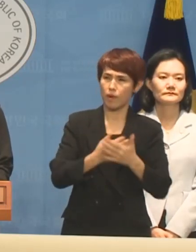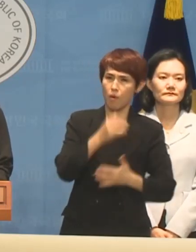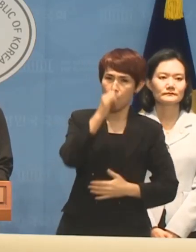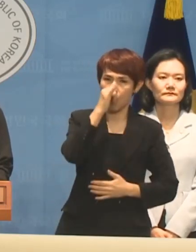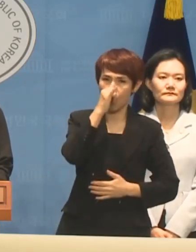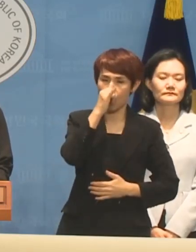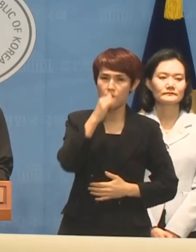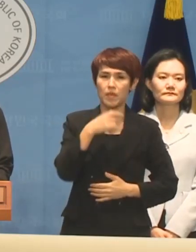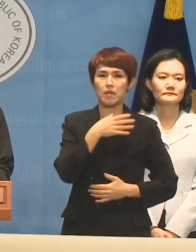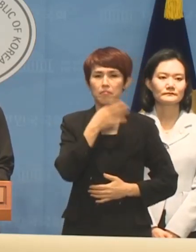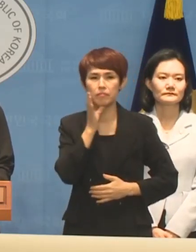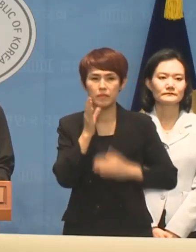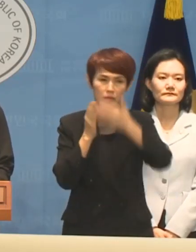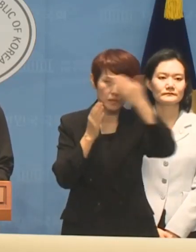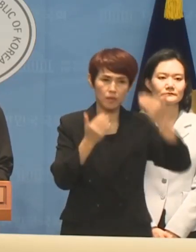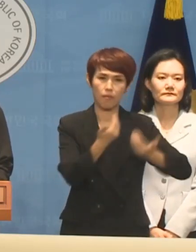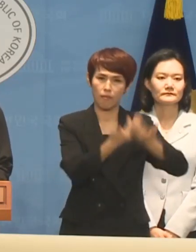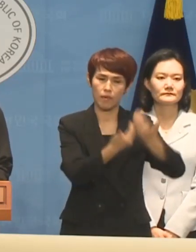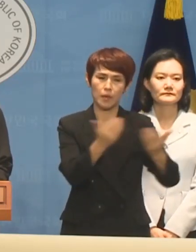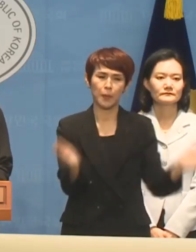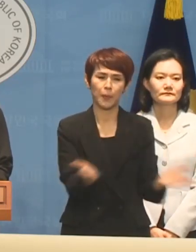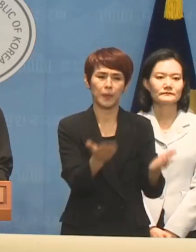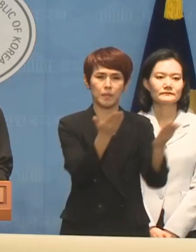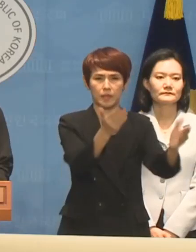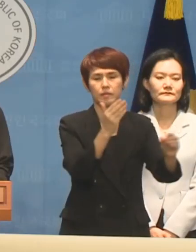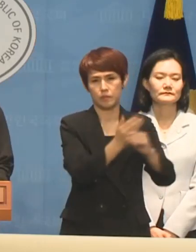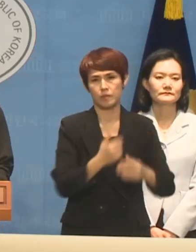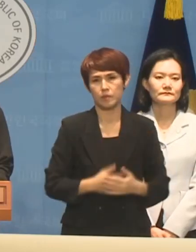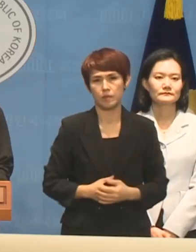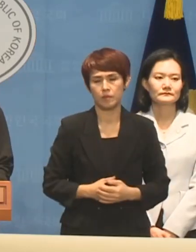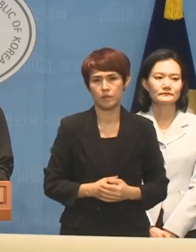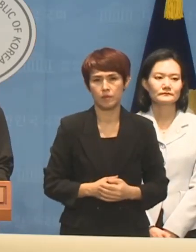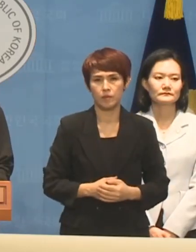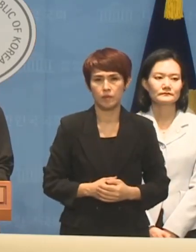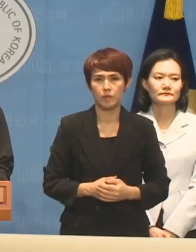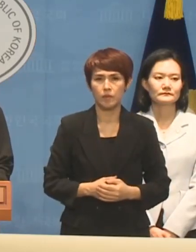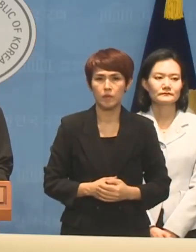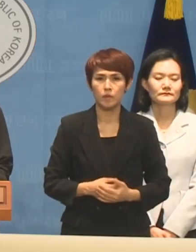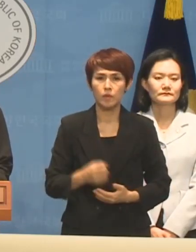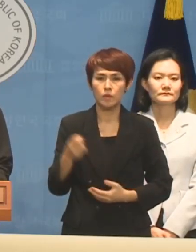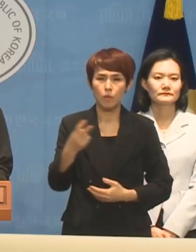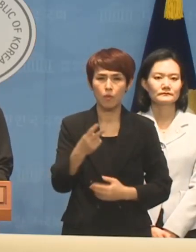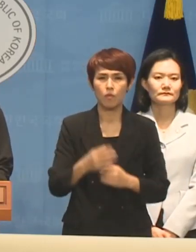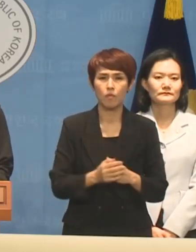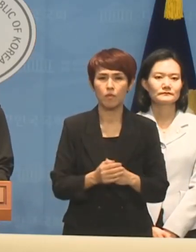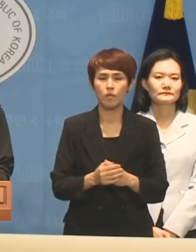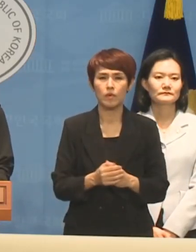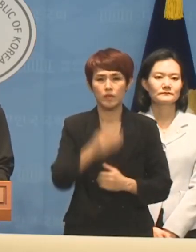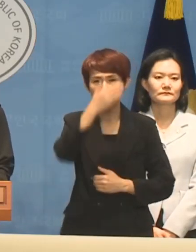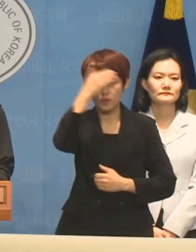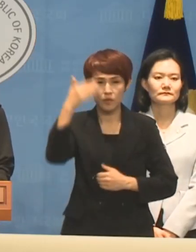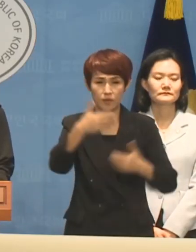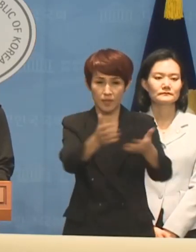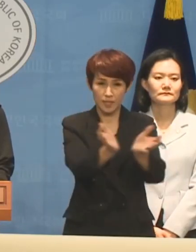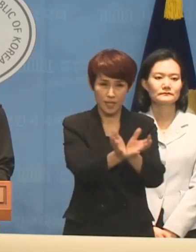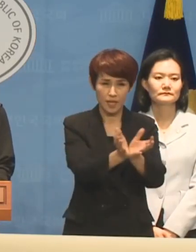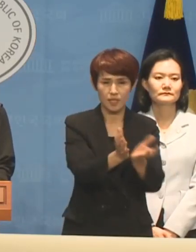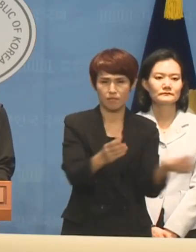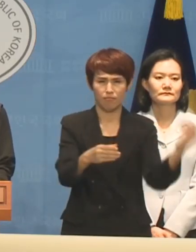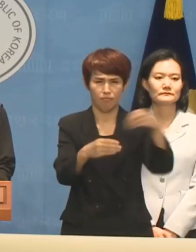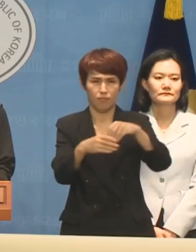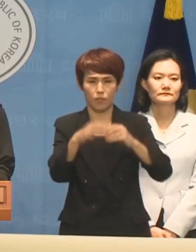갈등을 유발하였습니다. 보수 경제지를 중심으로 여론전을 하고 기독 청년 보수단체까지